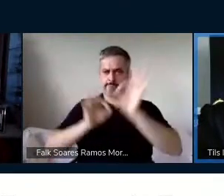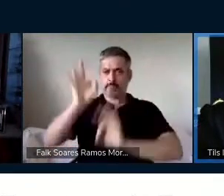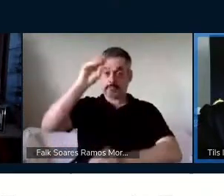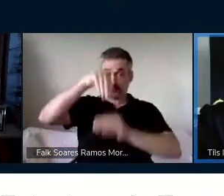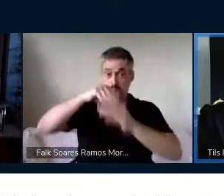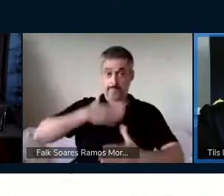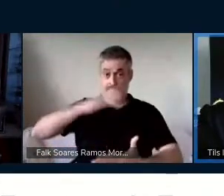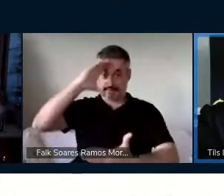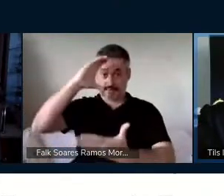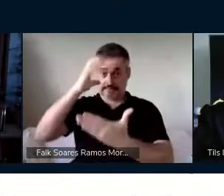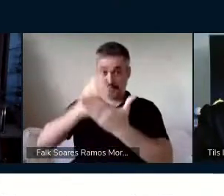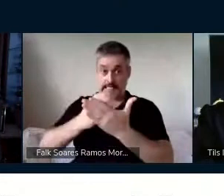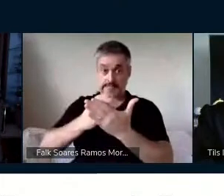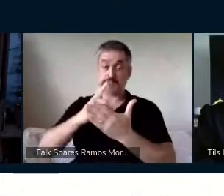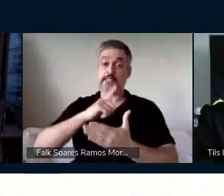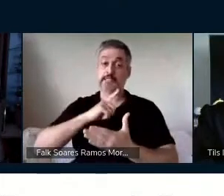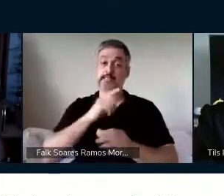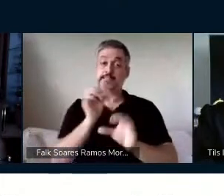6 capítulos.